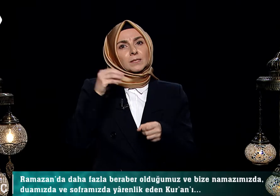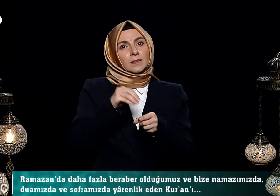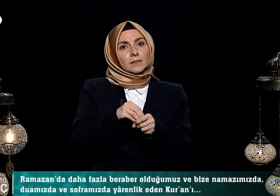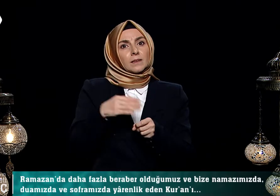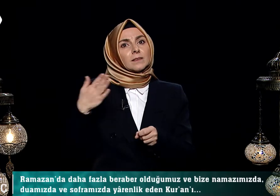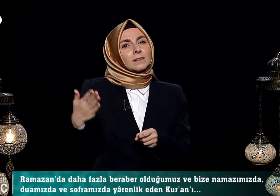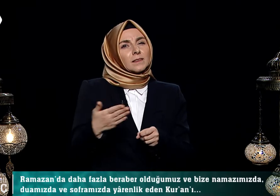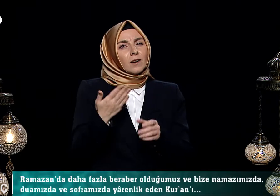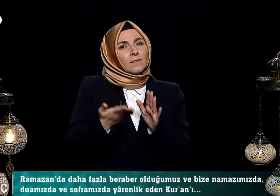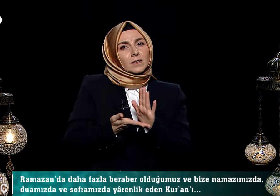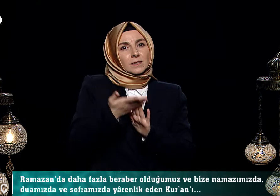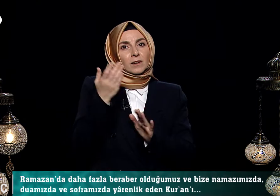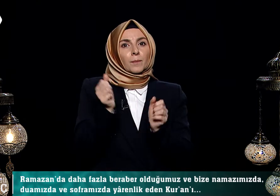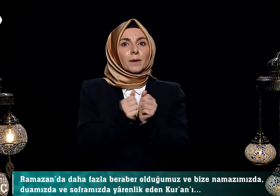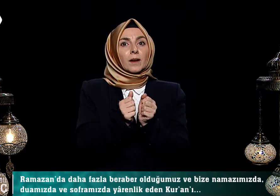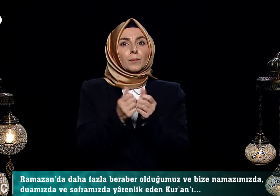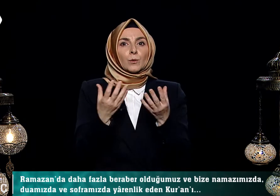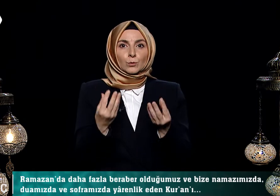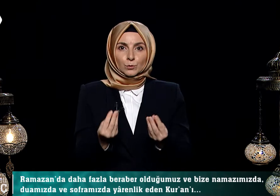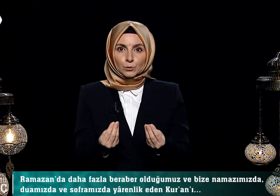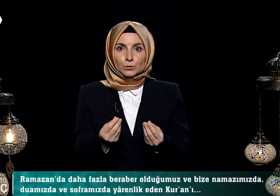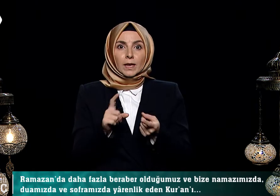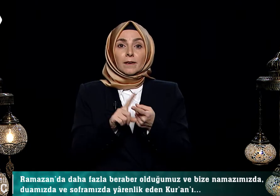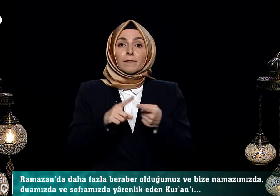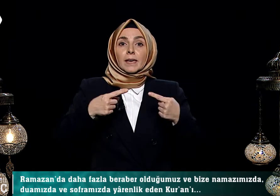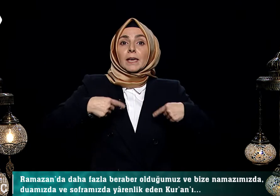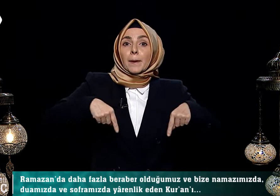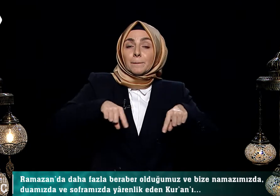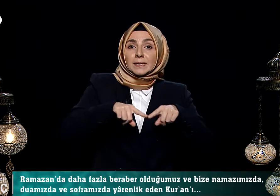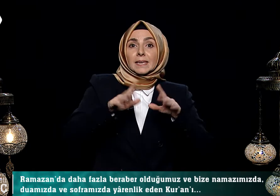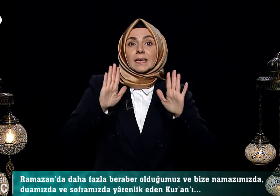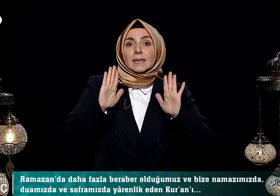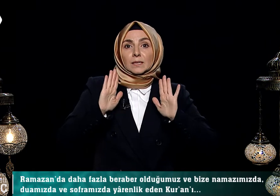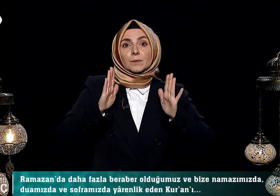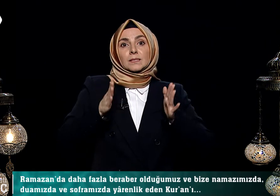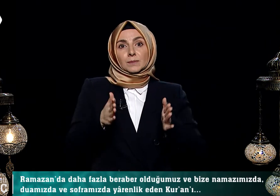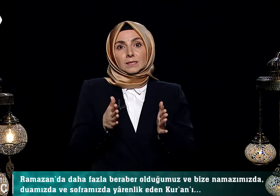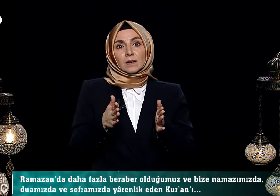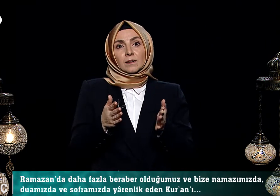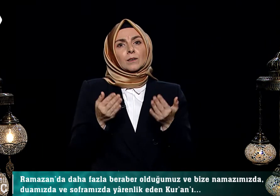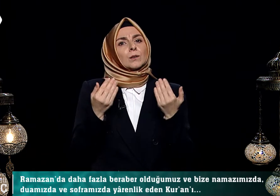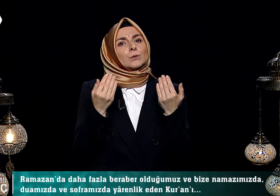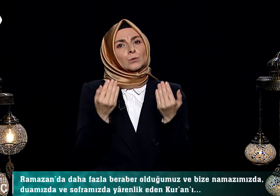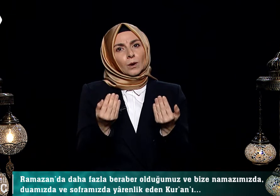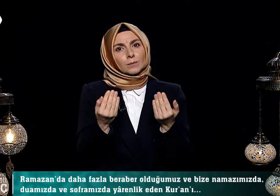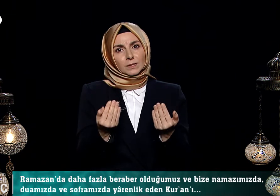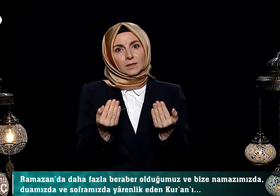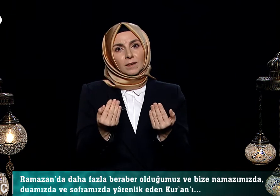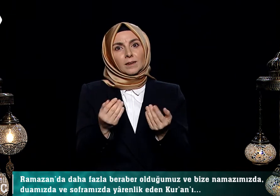Ramazan'da daha fazla beraber olduğumuz ve bize namazımızda, duamızda